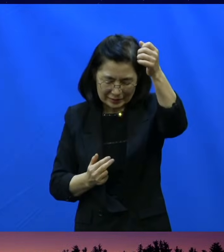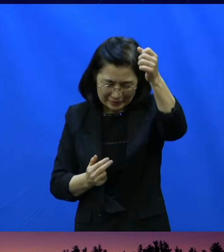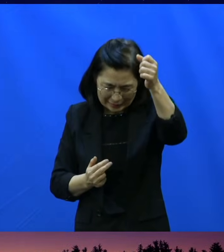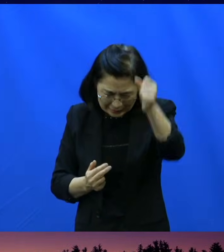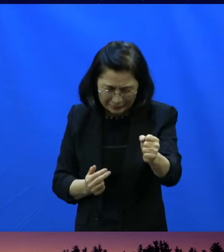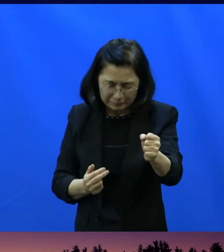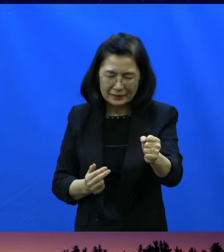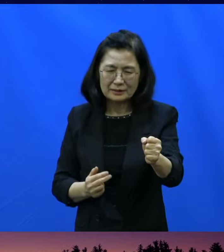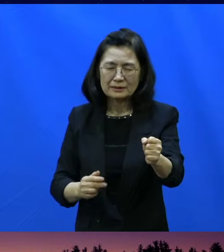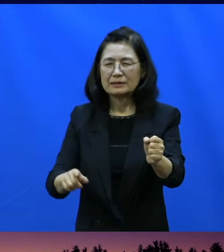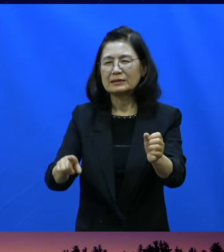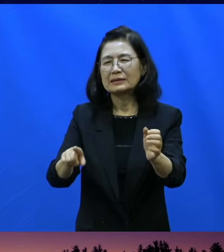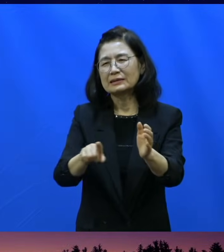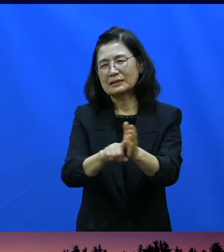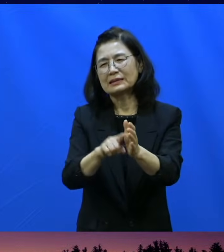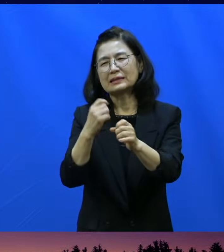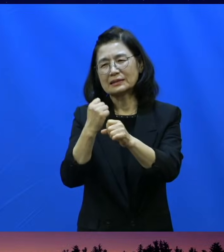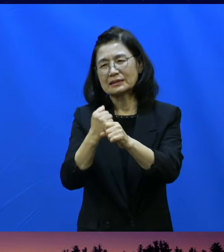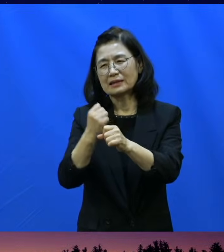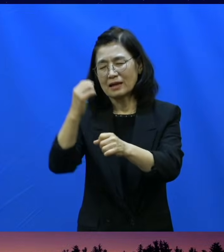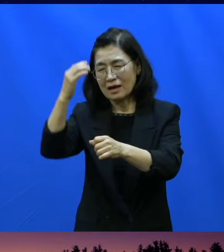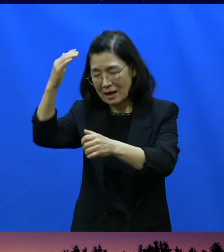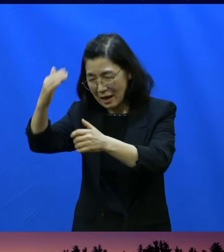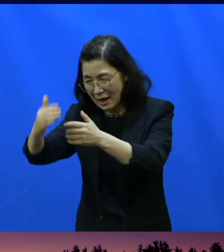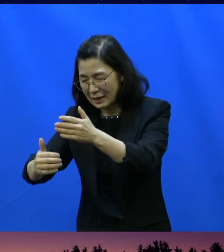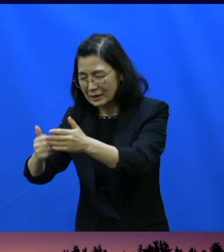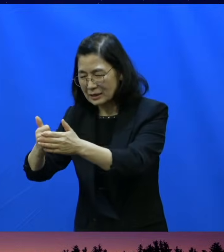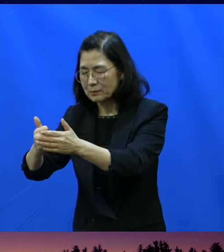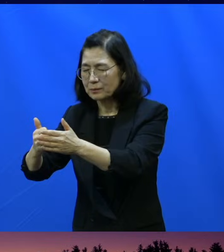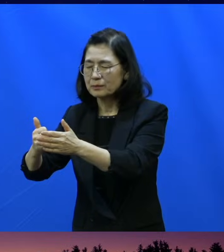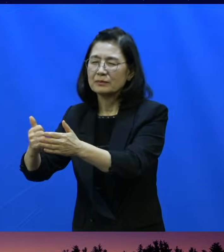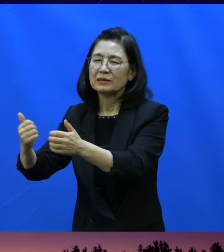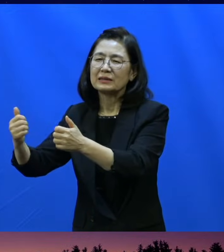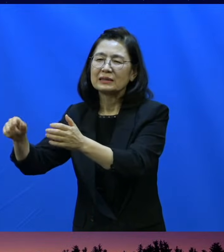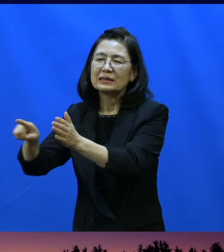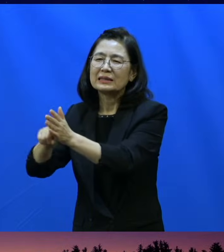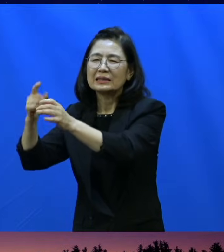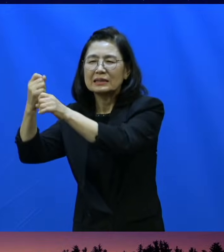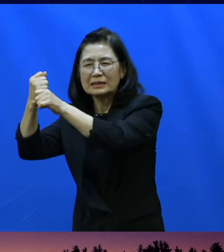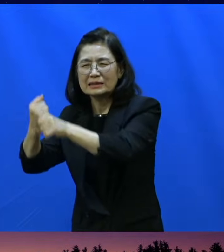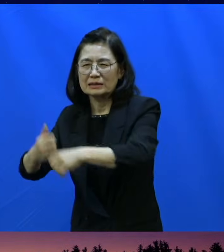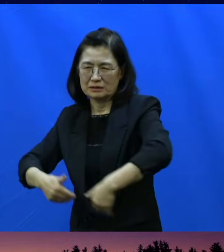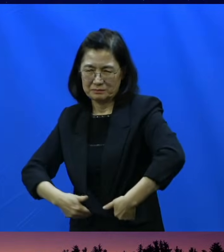은혜가 필요한 인생. 하나님을 의지하지 않으면 살 수 없는 인생.